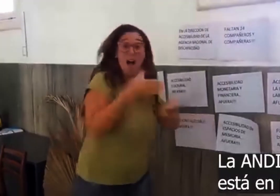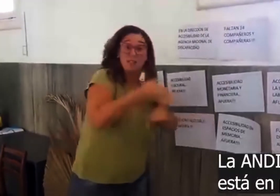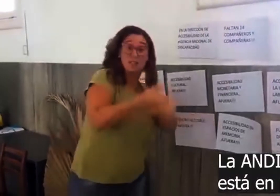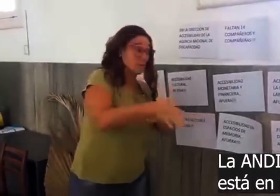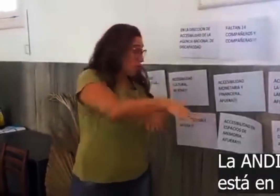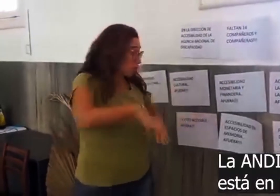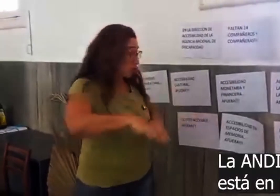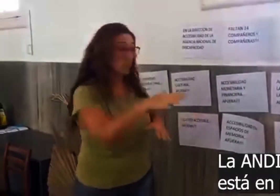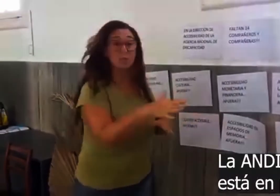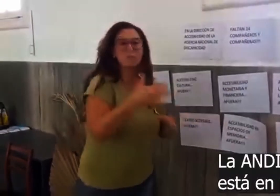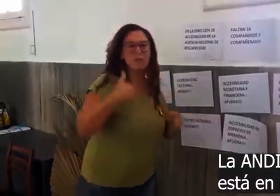Accesibilidad en espacios de memoria, afuera.